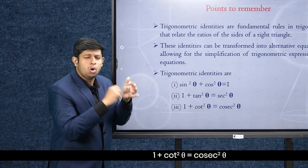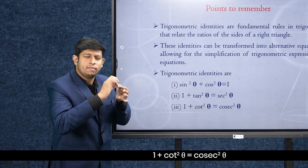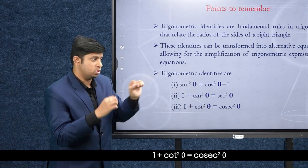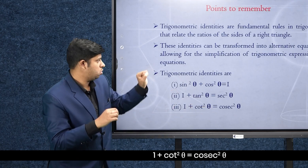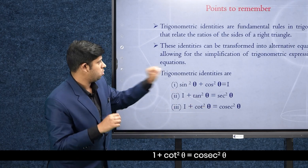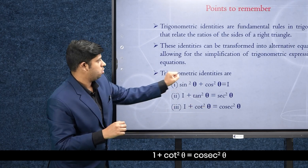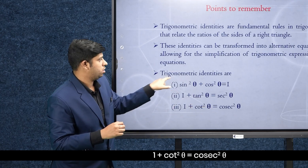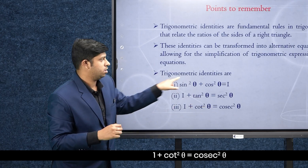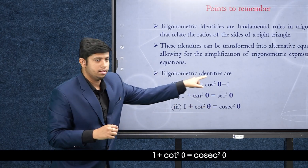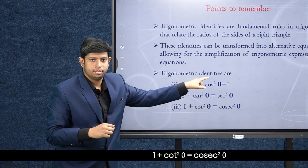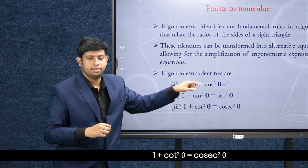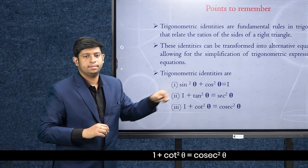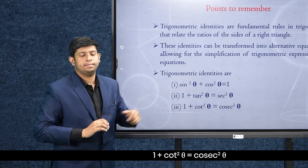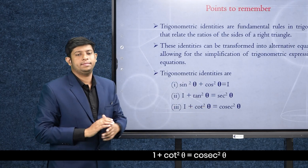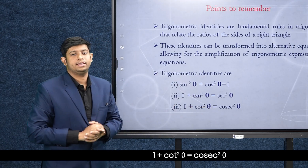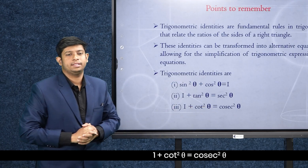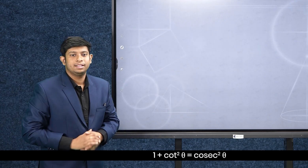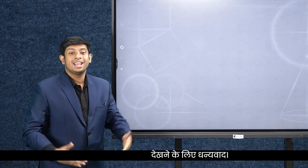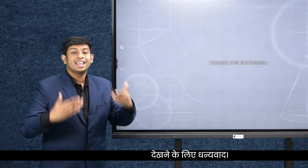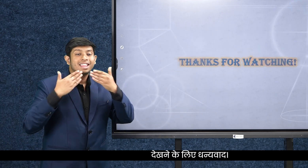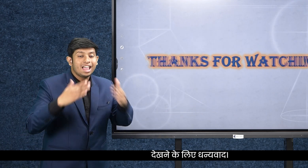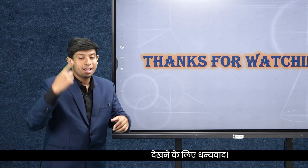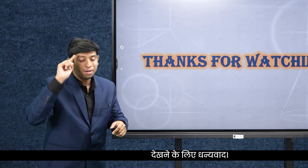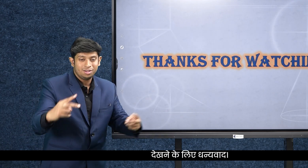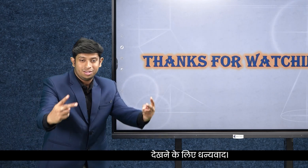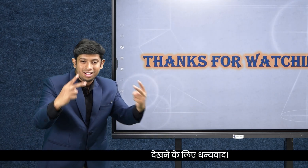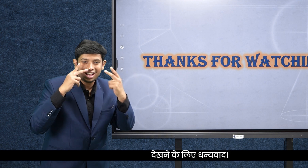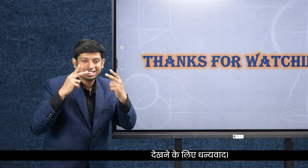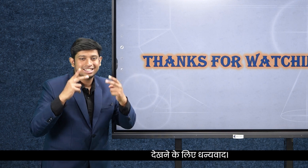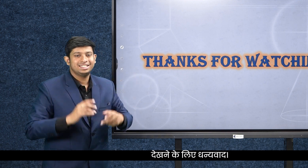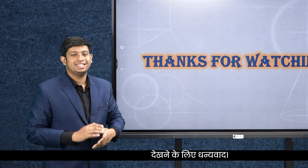2। देखने के लिए धन्यवाद।